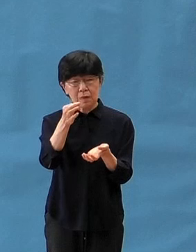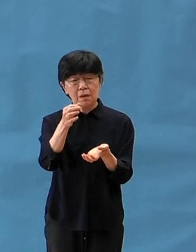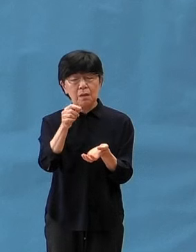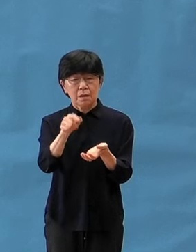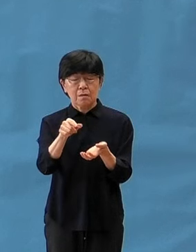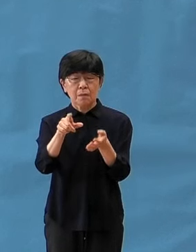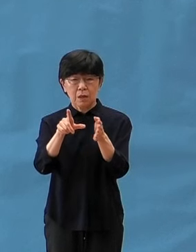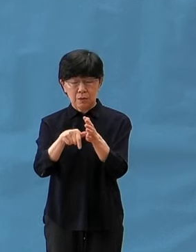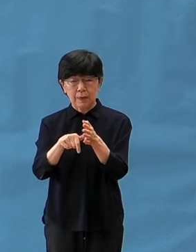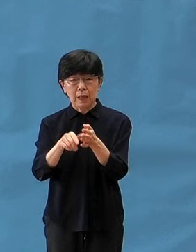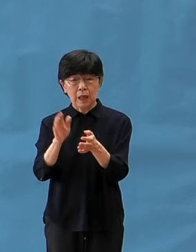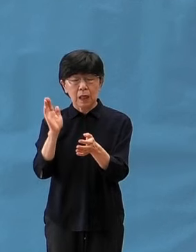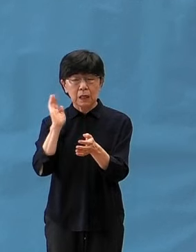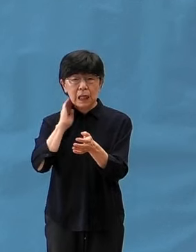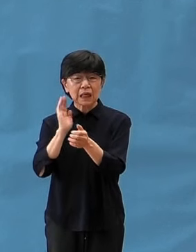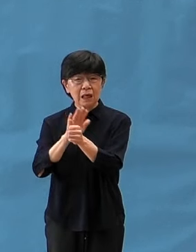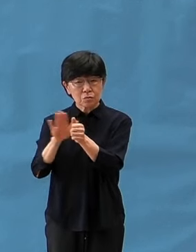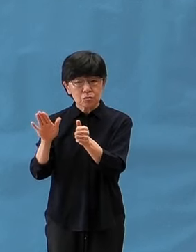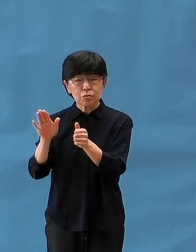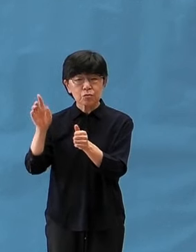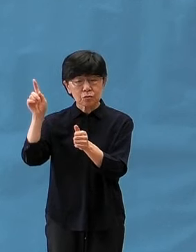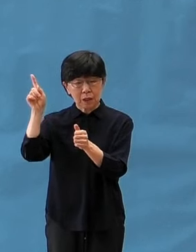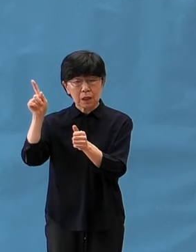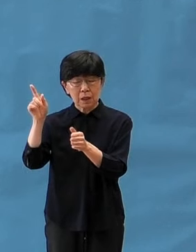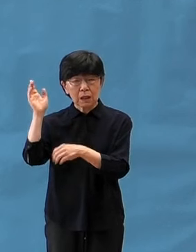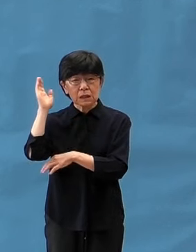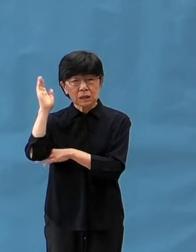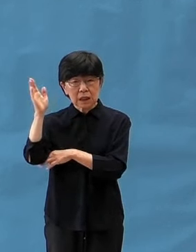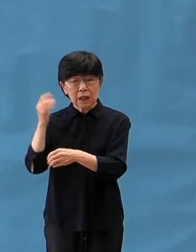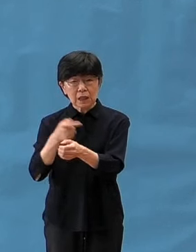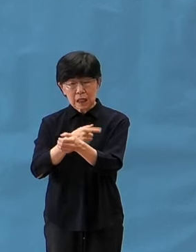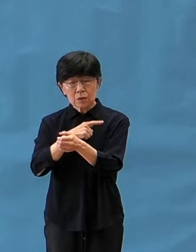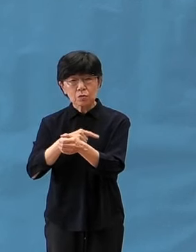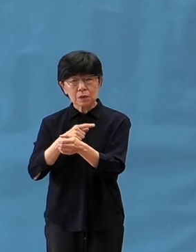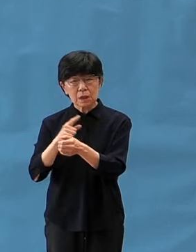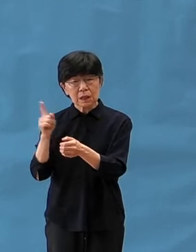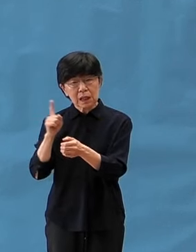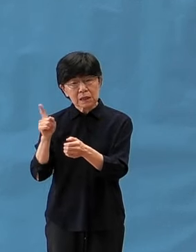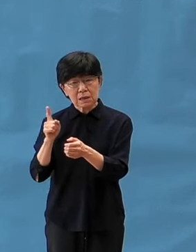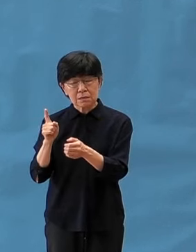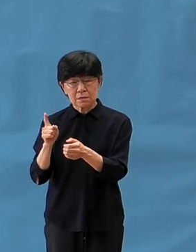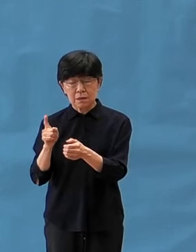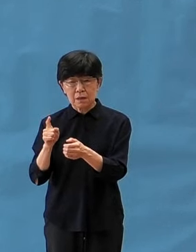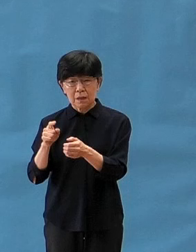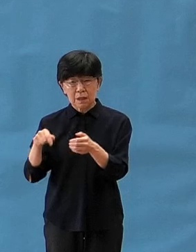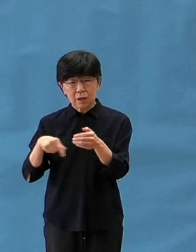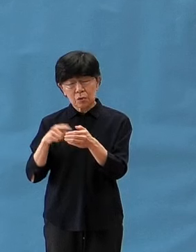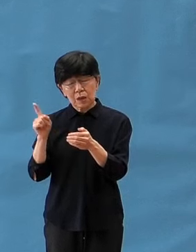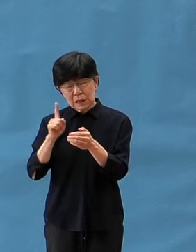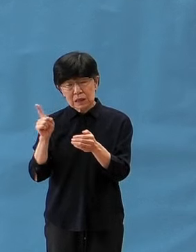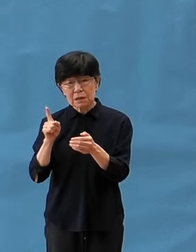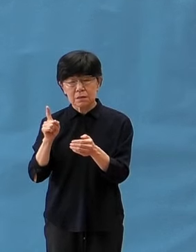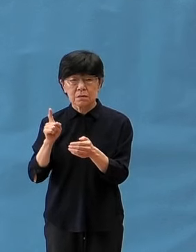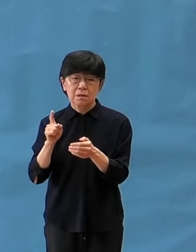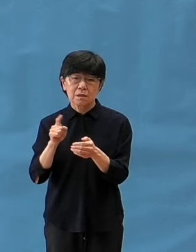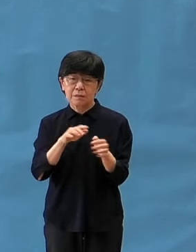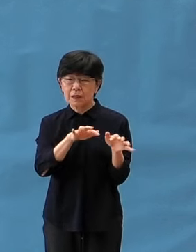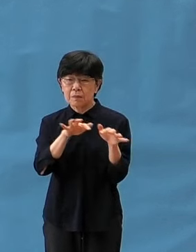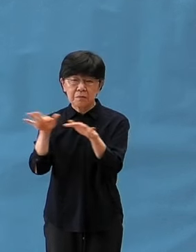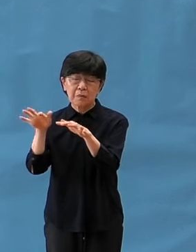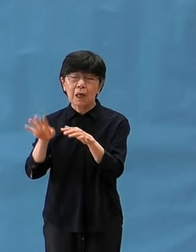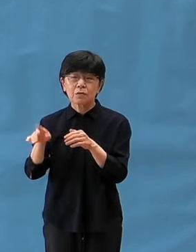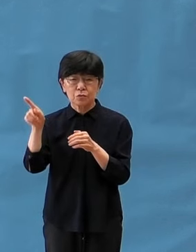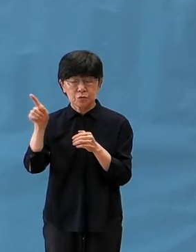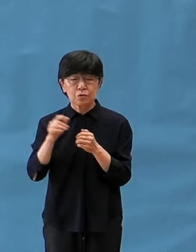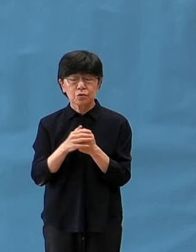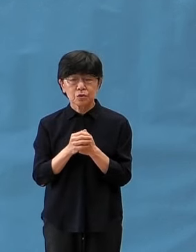その内閣として、ね、政権として何やってるかってことになるから、ちゃんとそういう仕切り役、こん